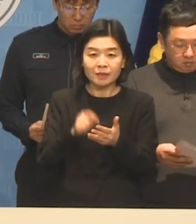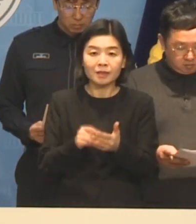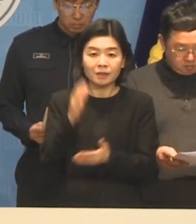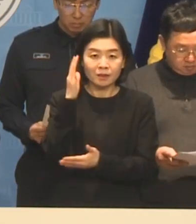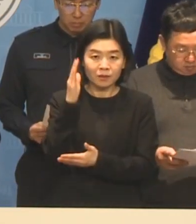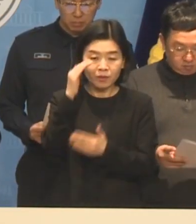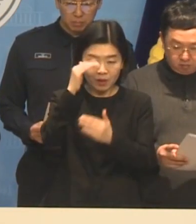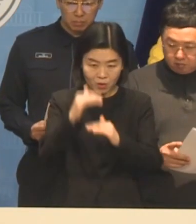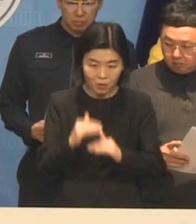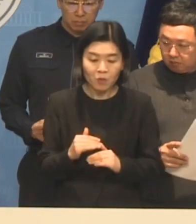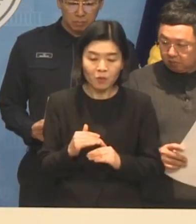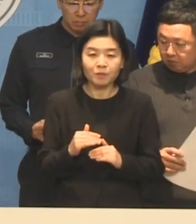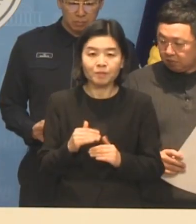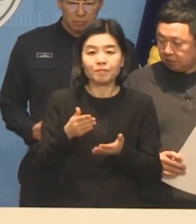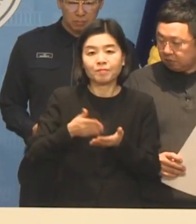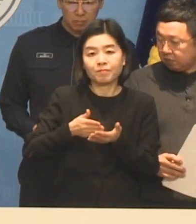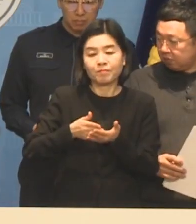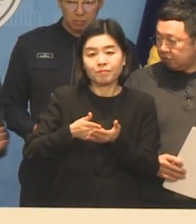낭독하시겠습니다.